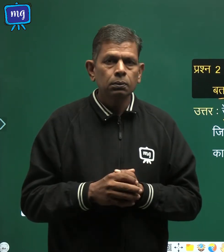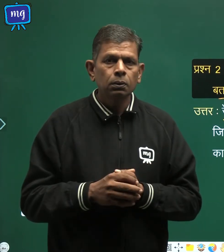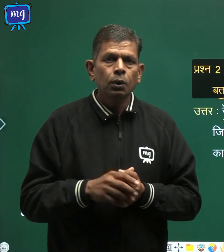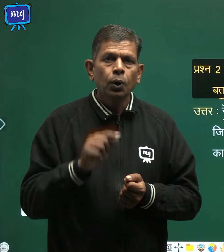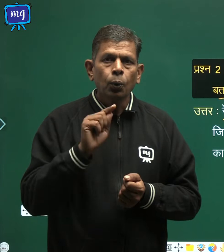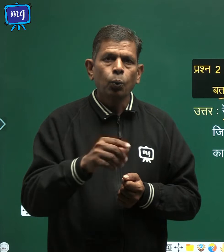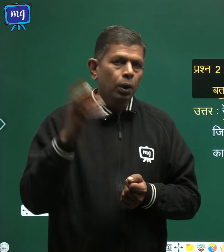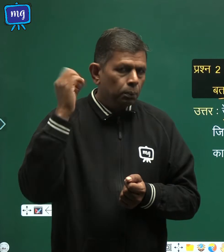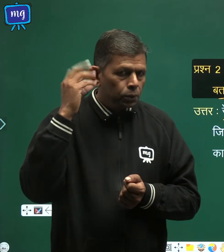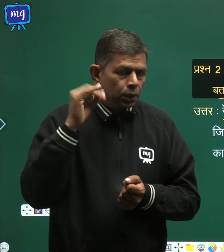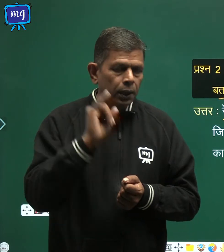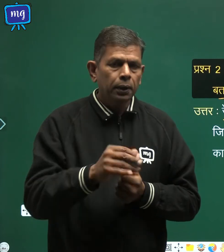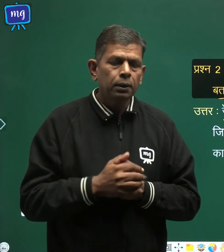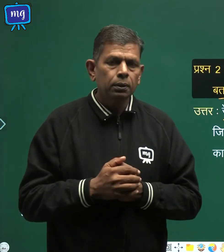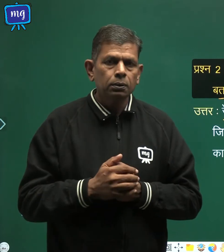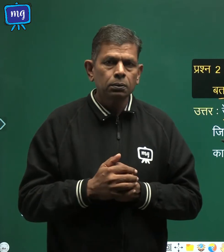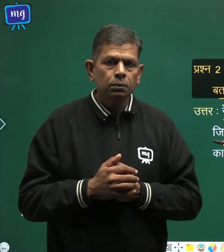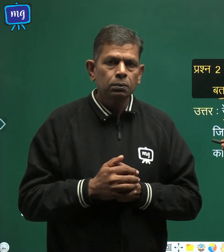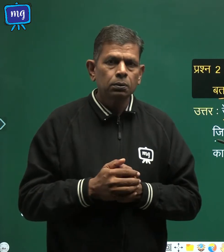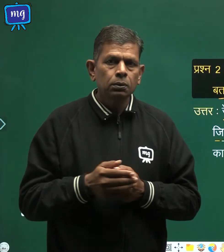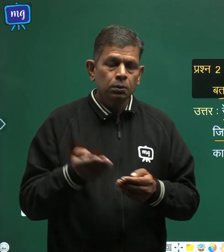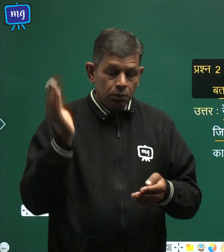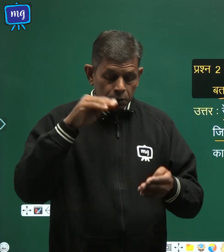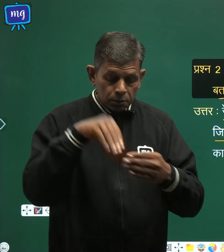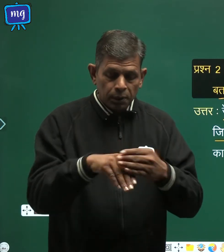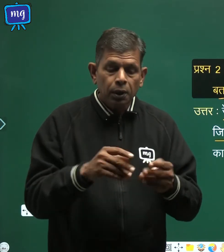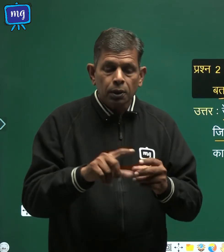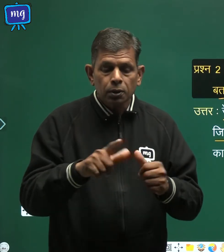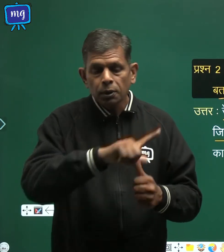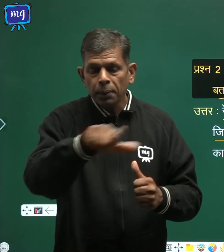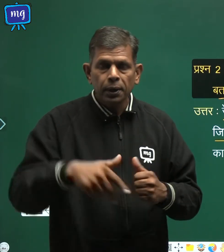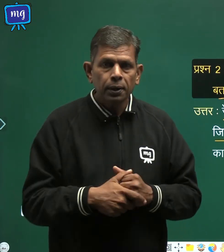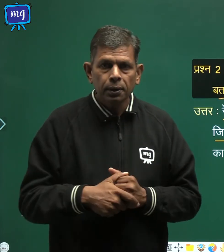वह पुस्तक है जिसमें सभी